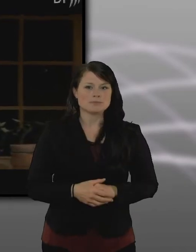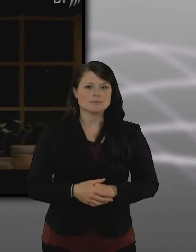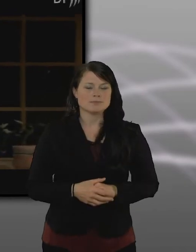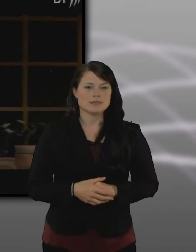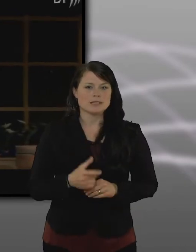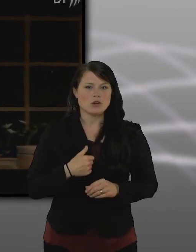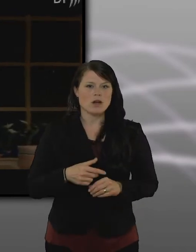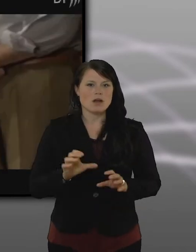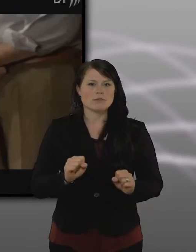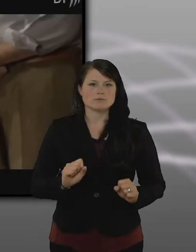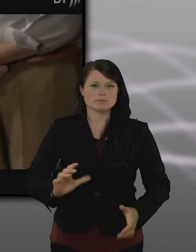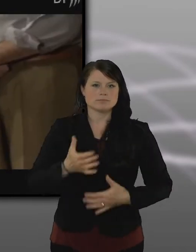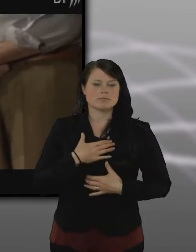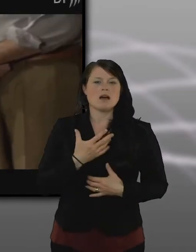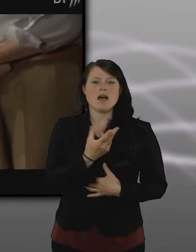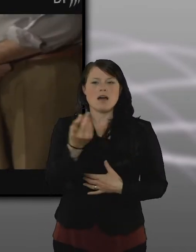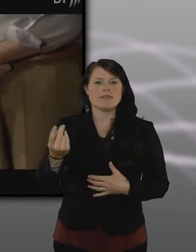på mig andra skuld förut.